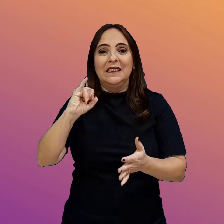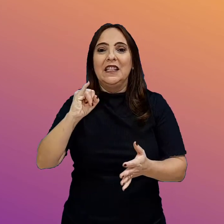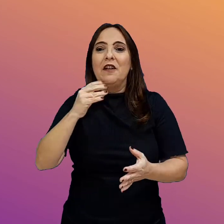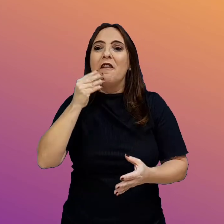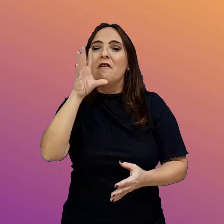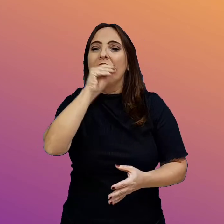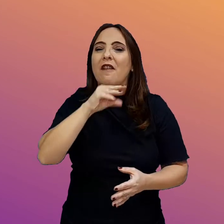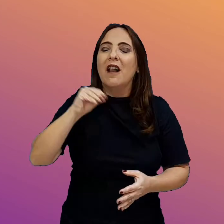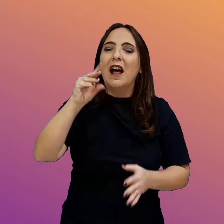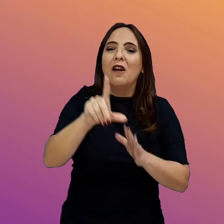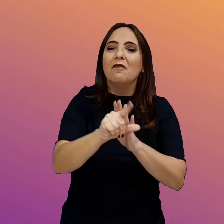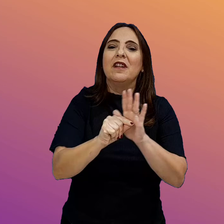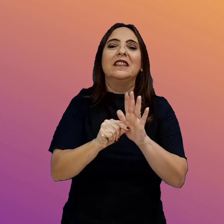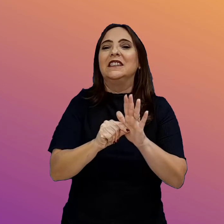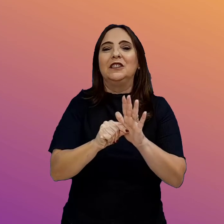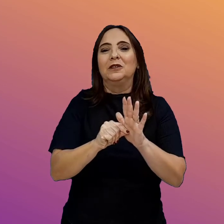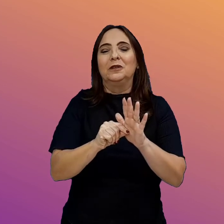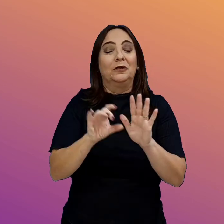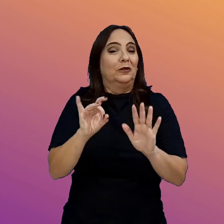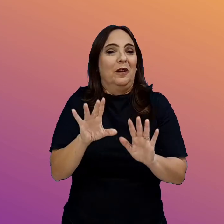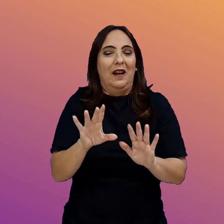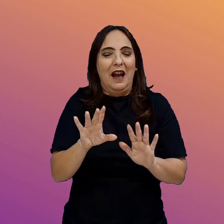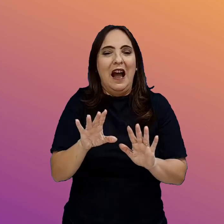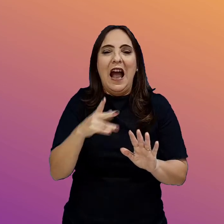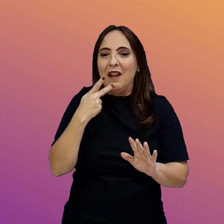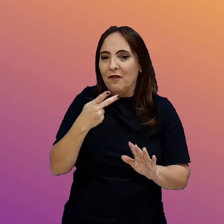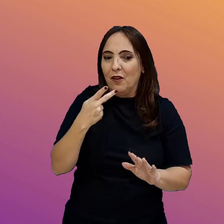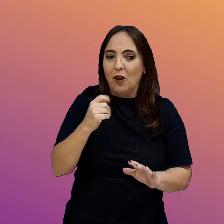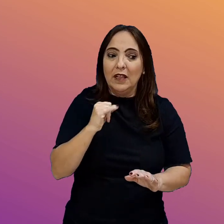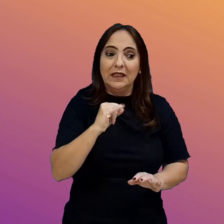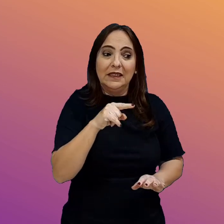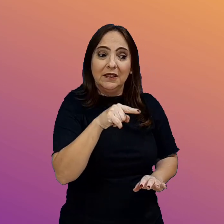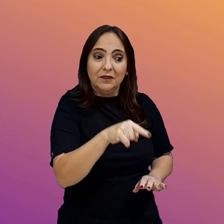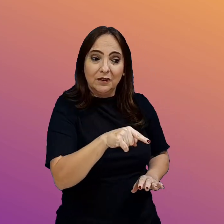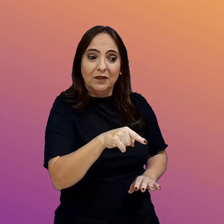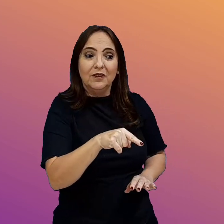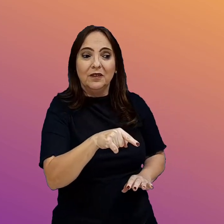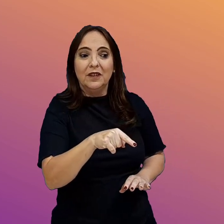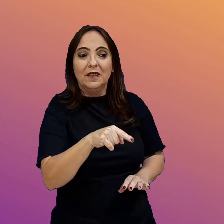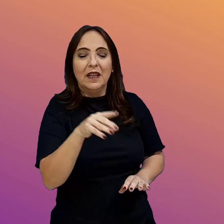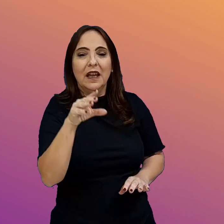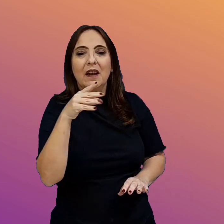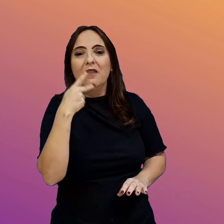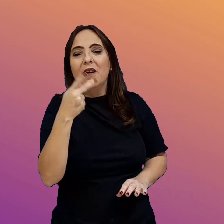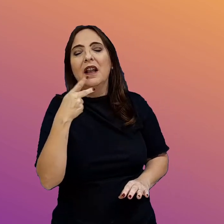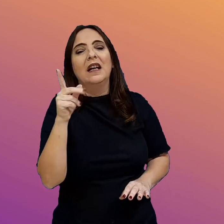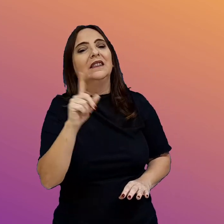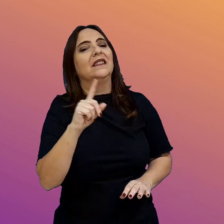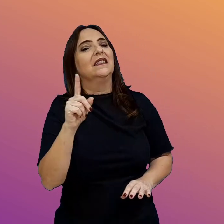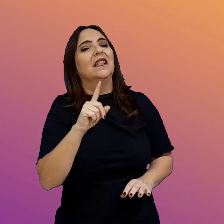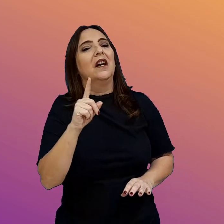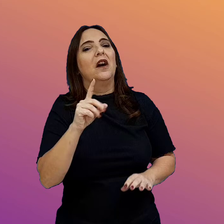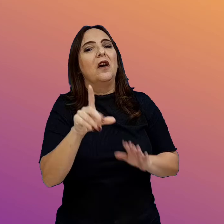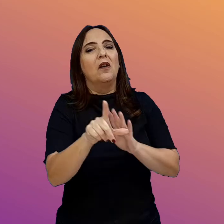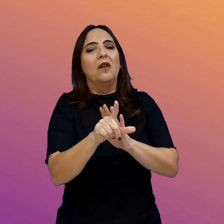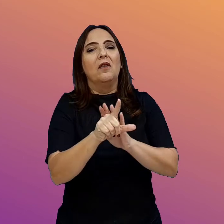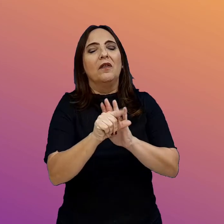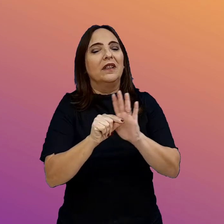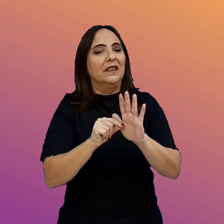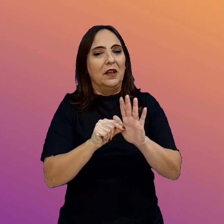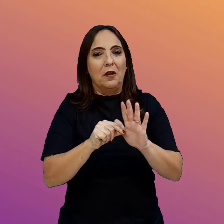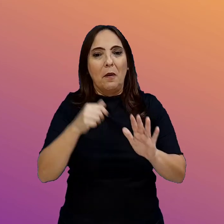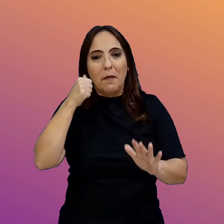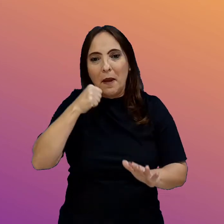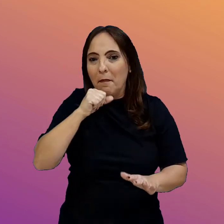perguntaram para ele assim: e se você não falasse o versículo? E ele falou: eu não tomo café da manhã. A minha mãe não me dava café da